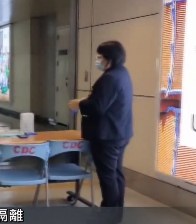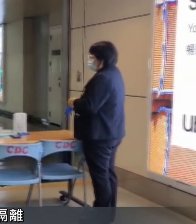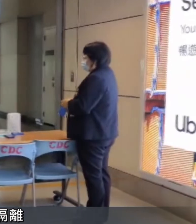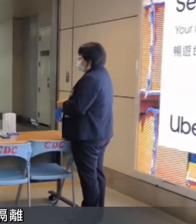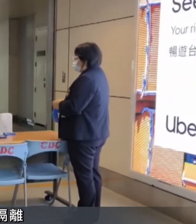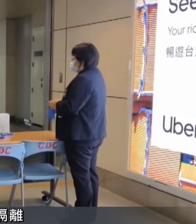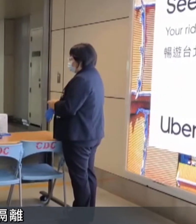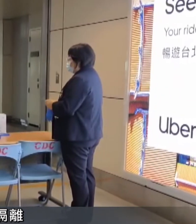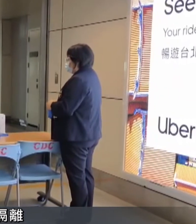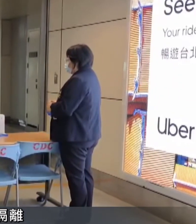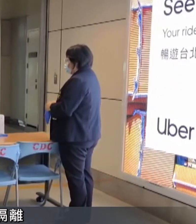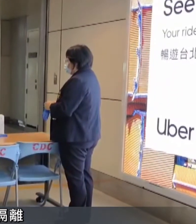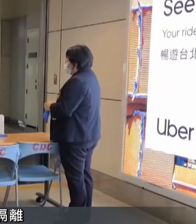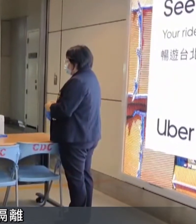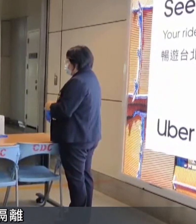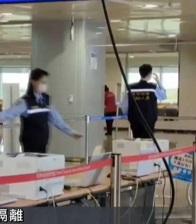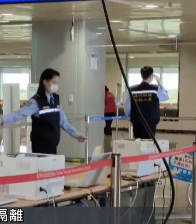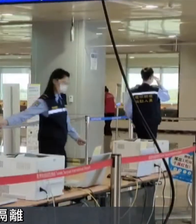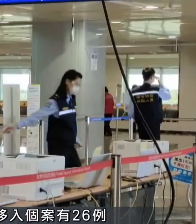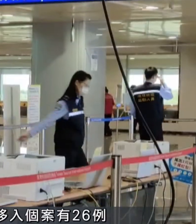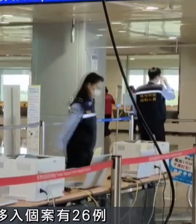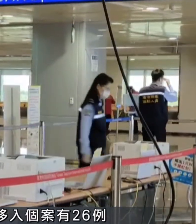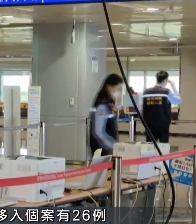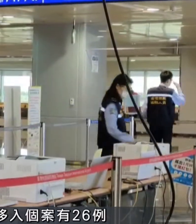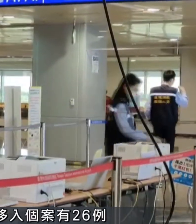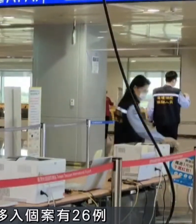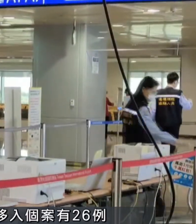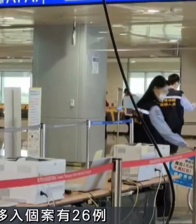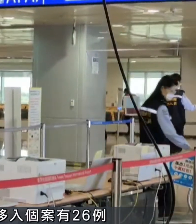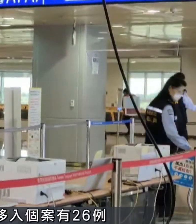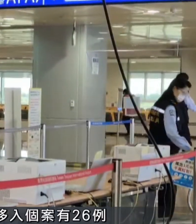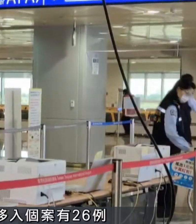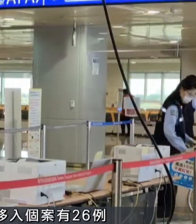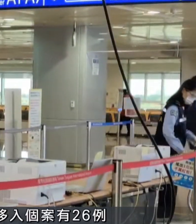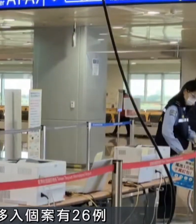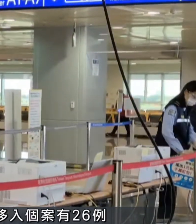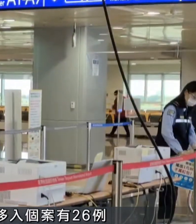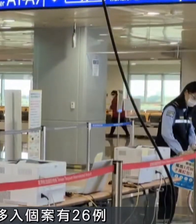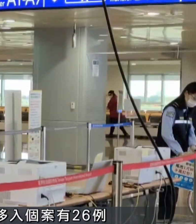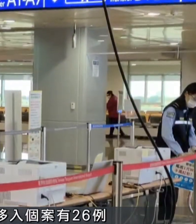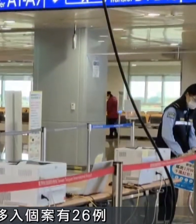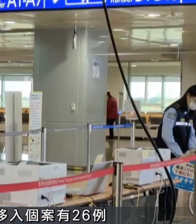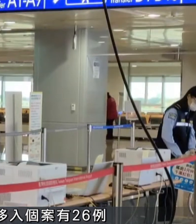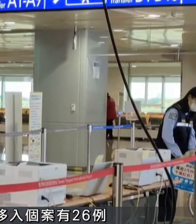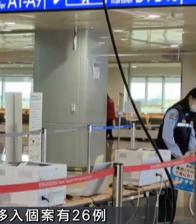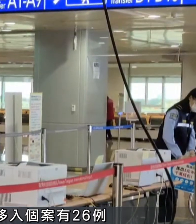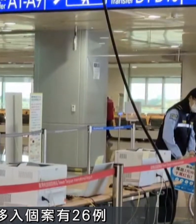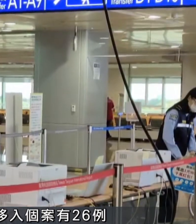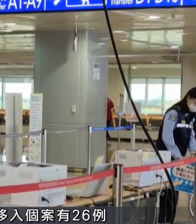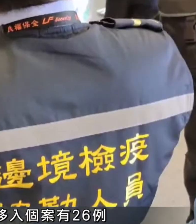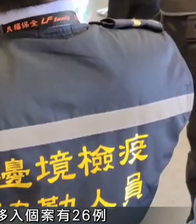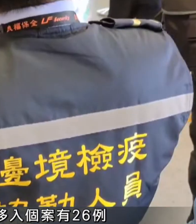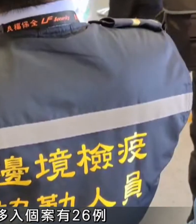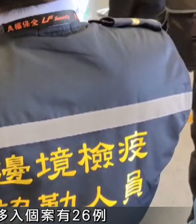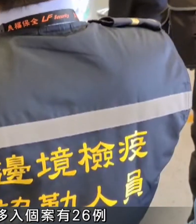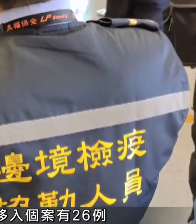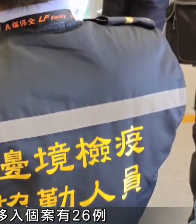离，现阶段裁检结果皆为阴性。而10号新增的境外移入个案有26例，其中还是以